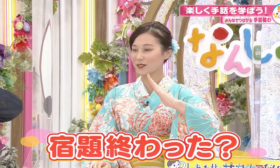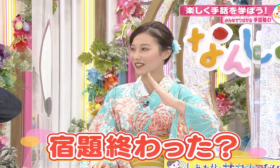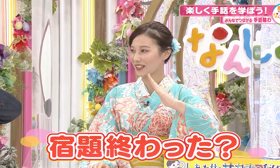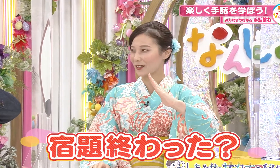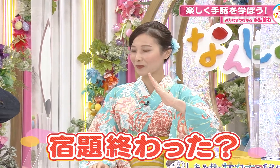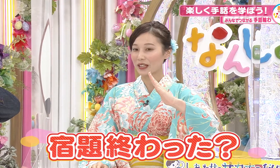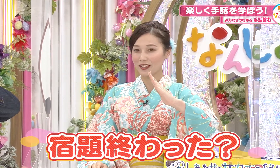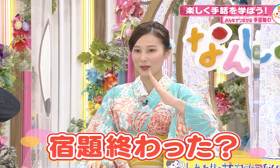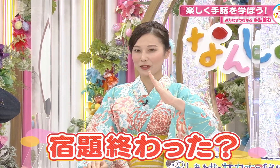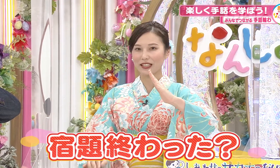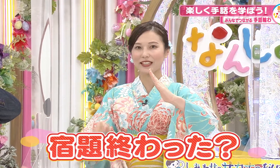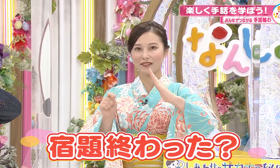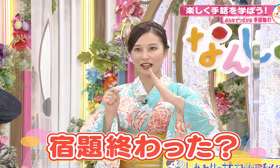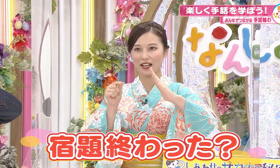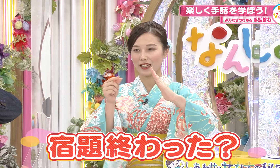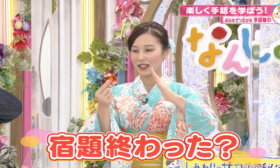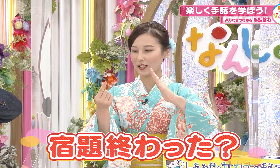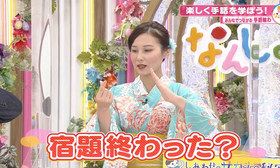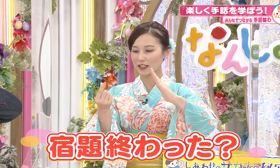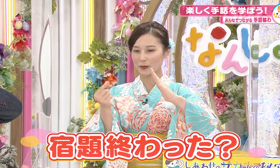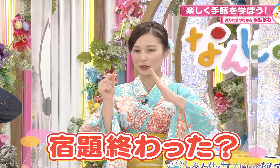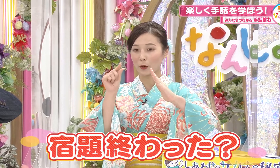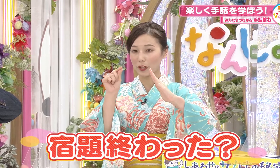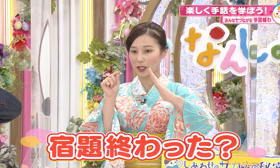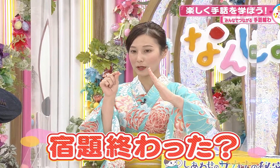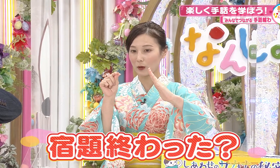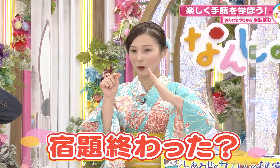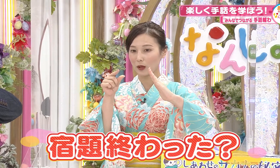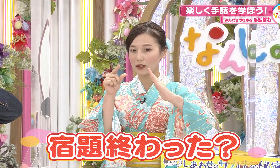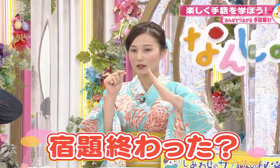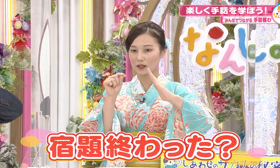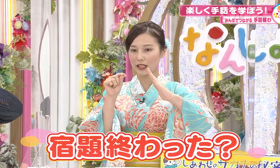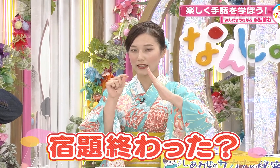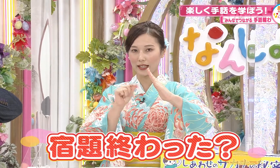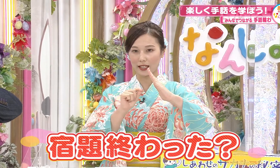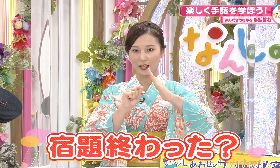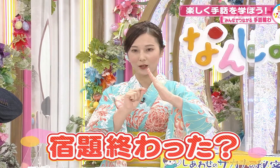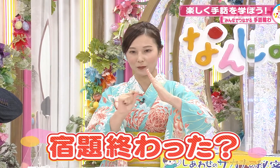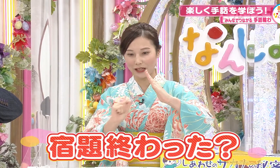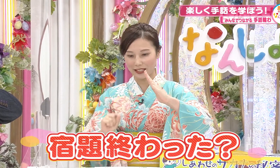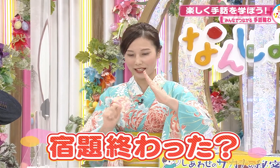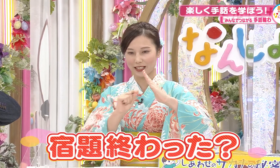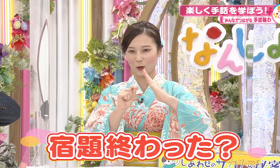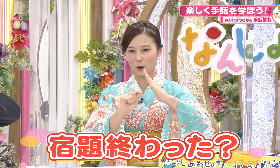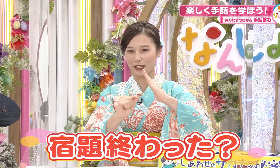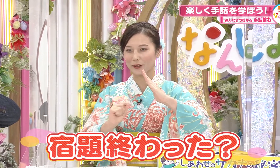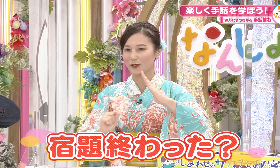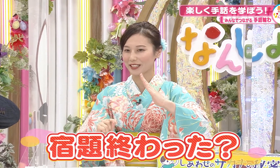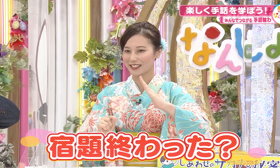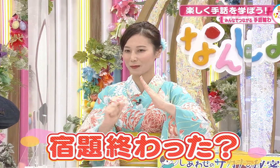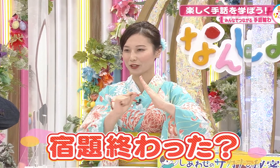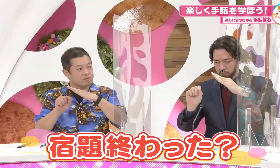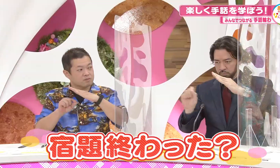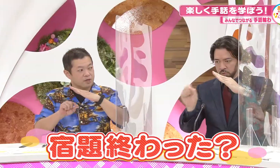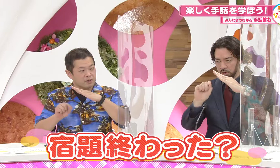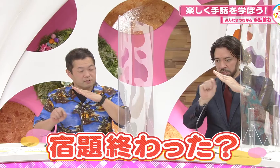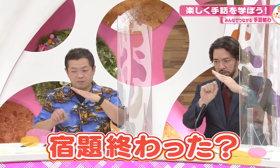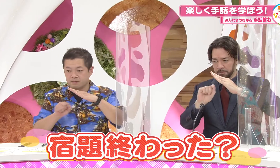ください、はいはいはい、で右手は人差し指と親指をくっつけて、うん、ペンで何かこう書く様子ですね、うん、文字を、はい、なので、はい、屋根